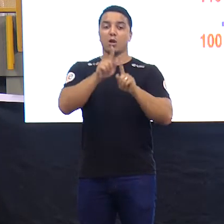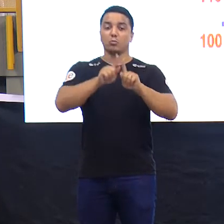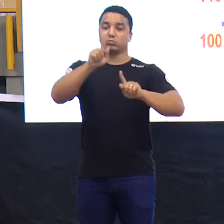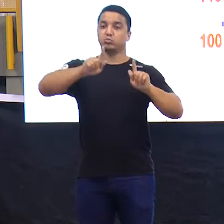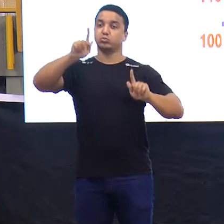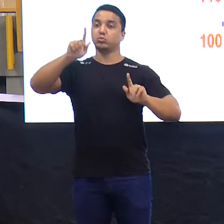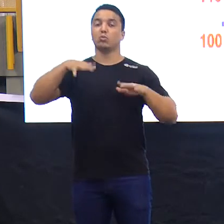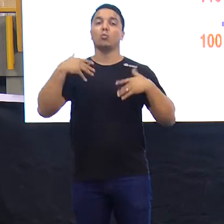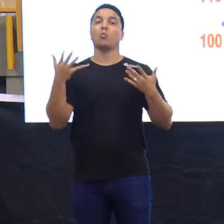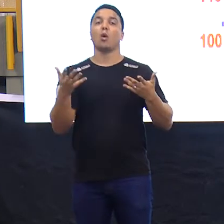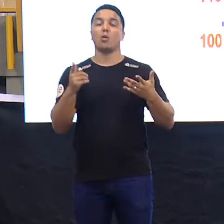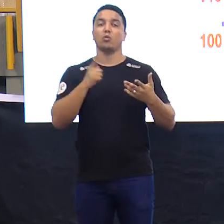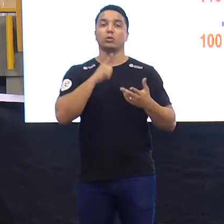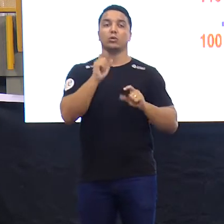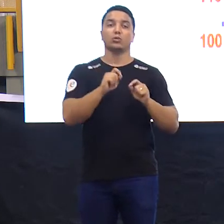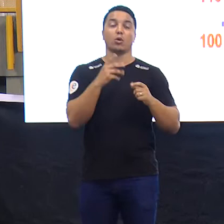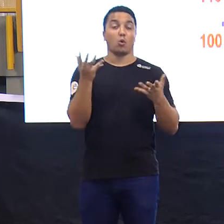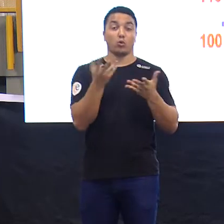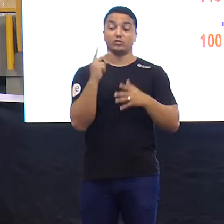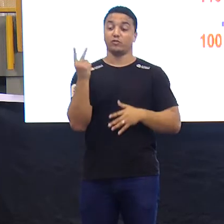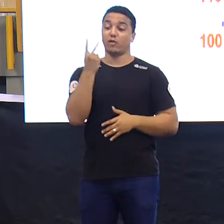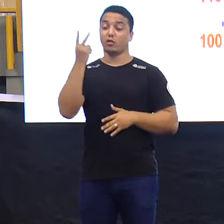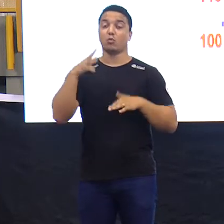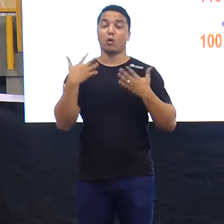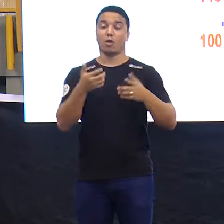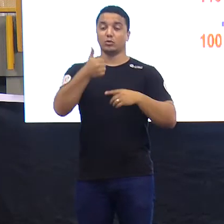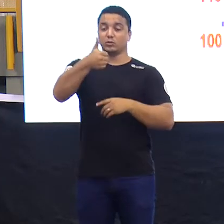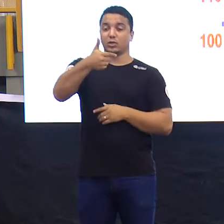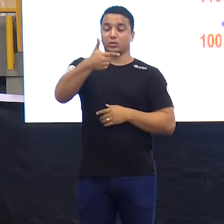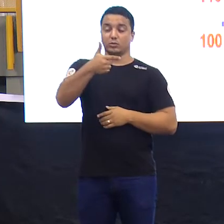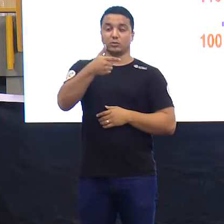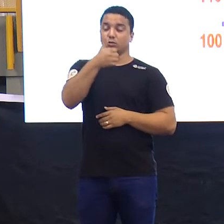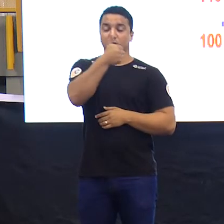foi. Ele vale hoje